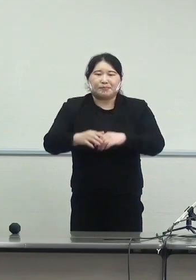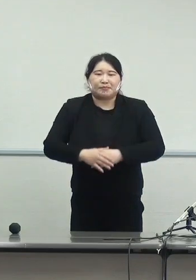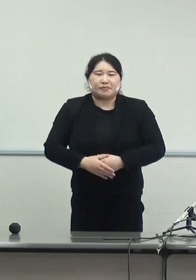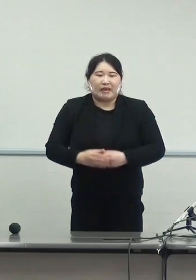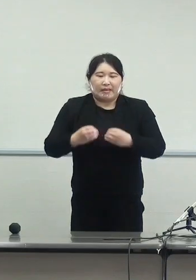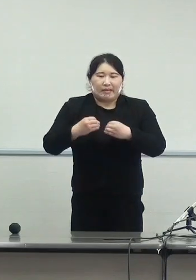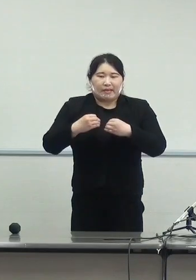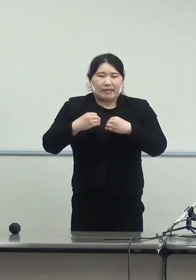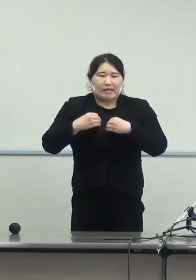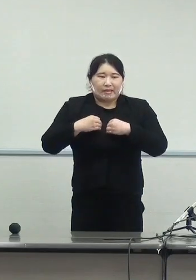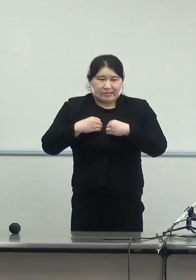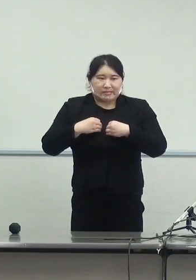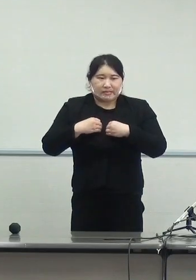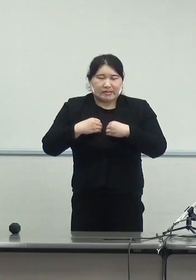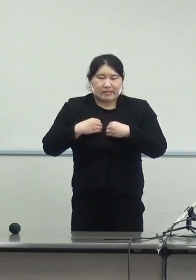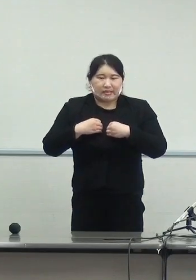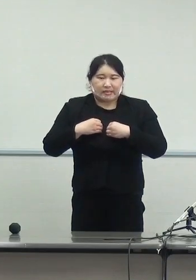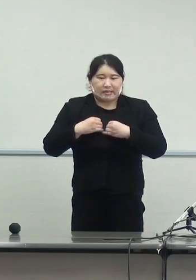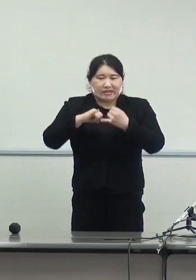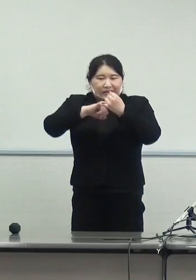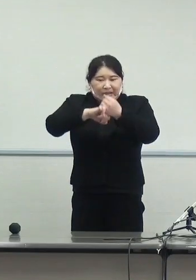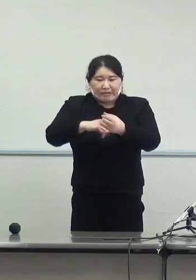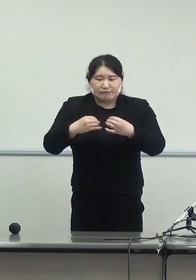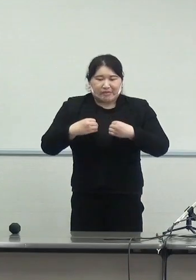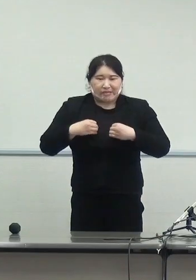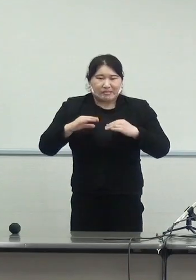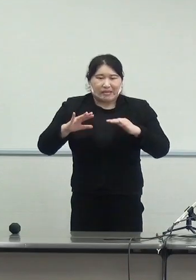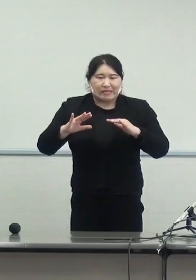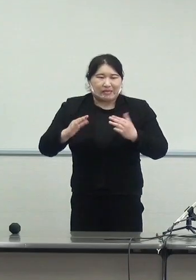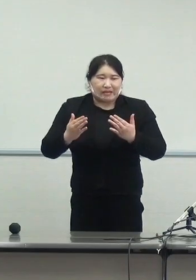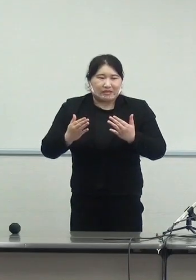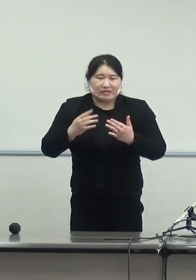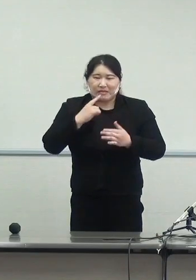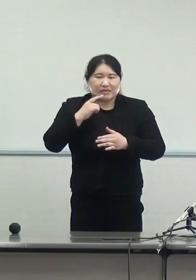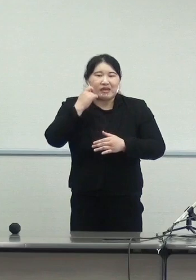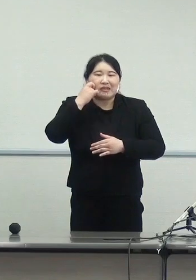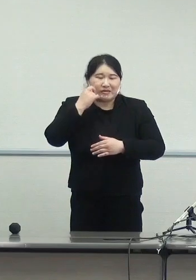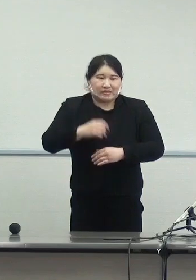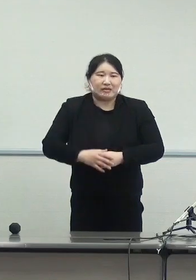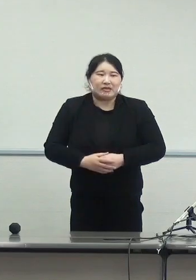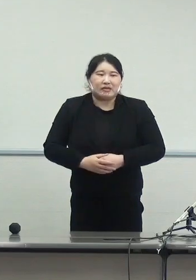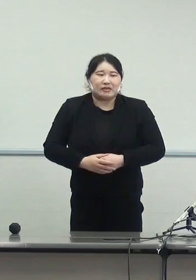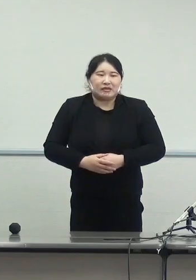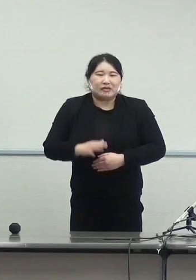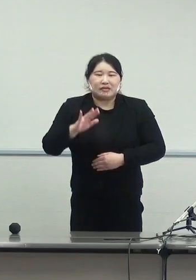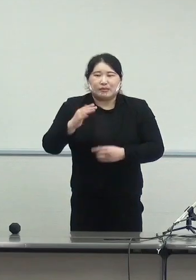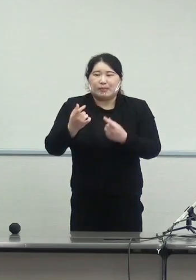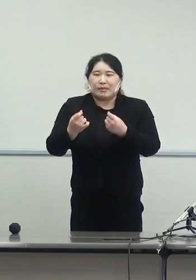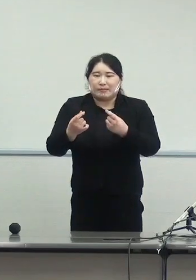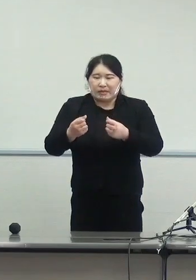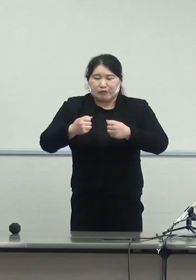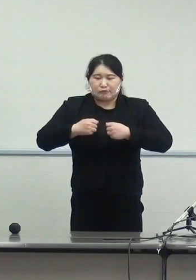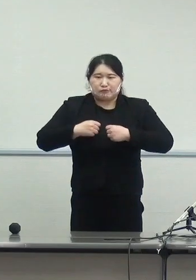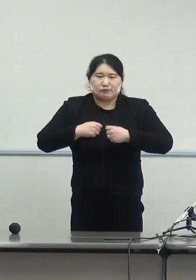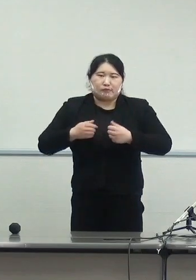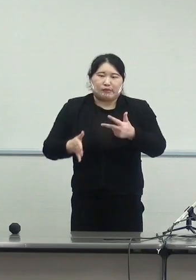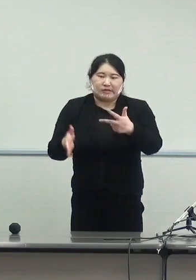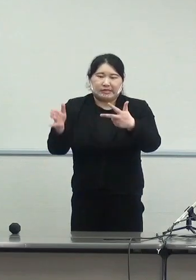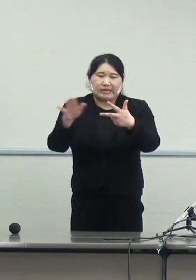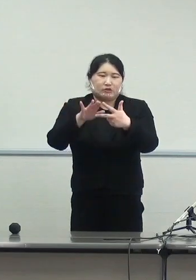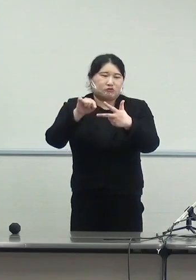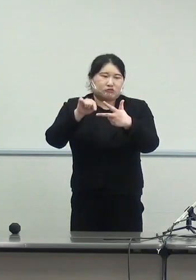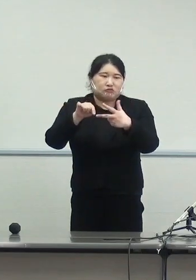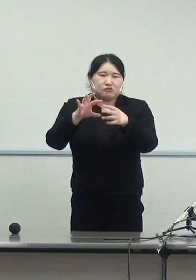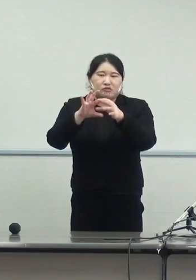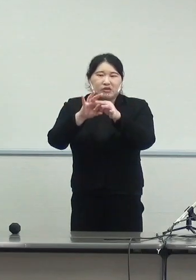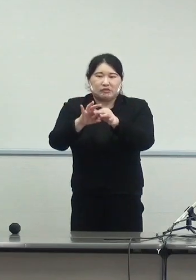感染に絶対はないということはあるんですけれども、やはりどうしても運動施設ですから、お互